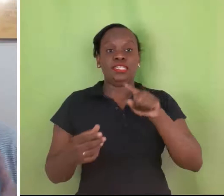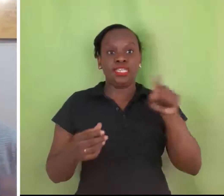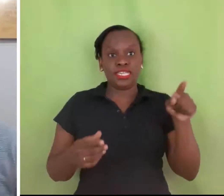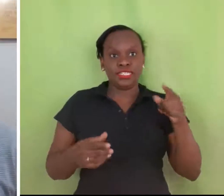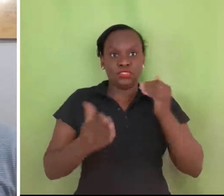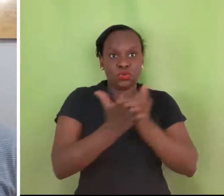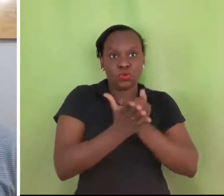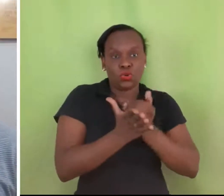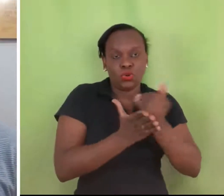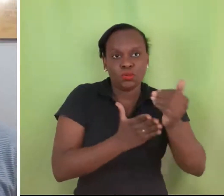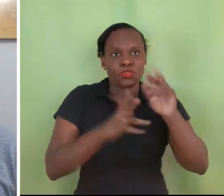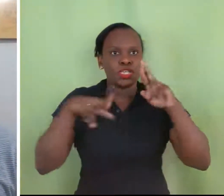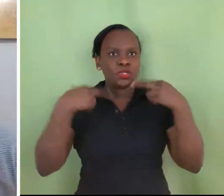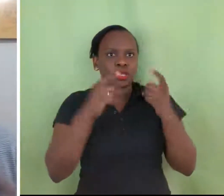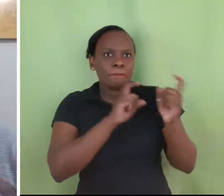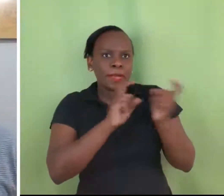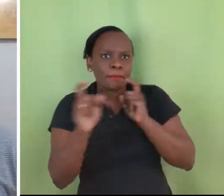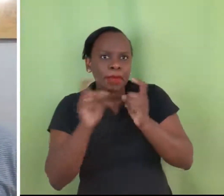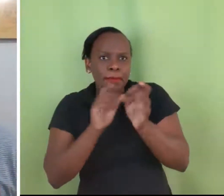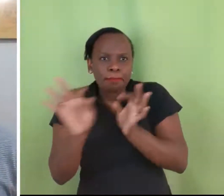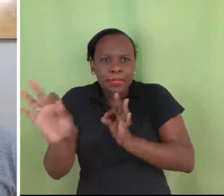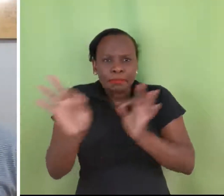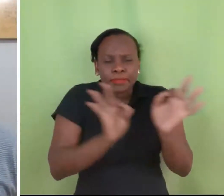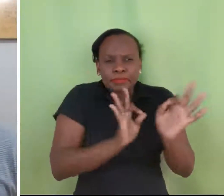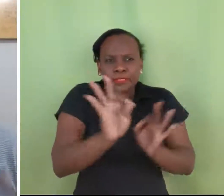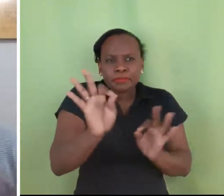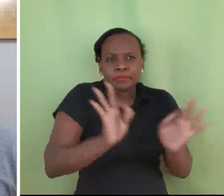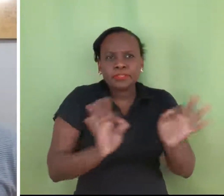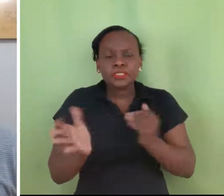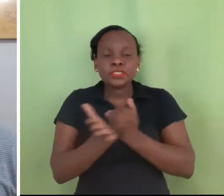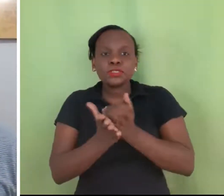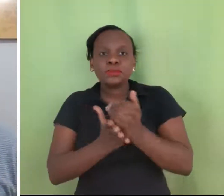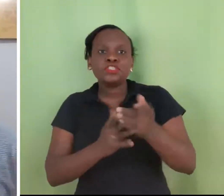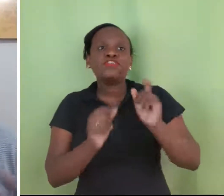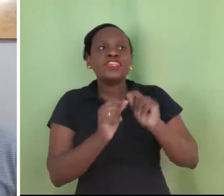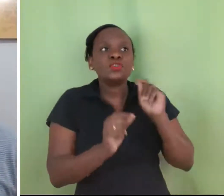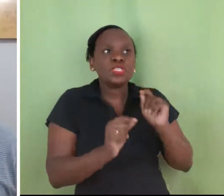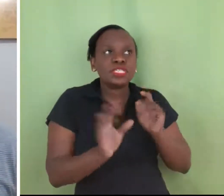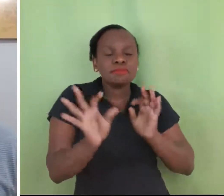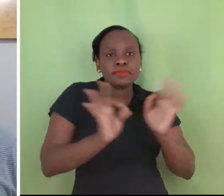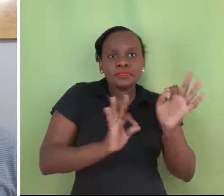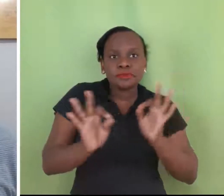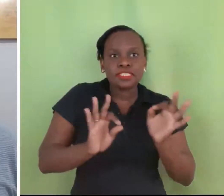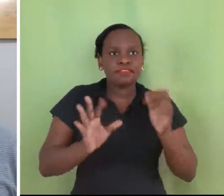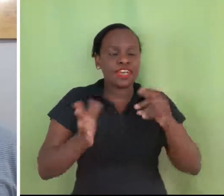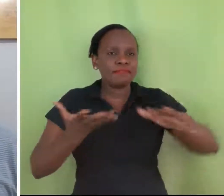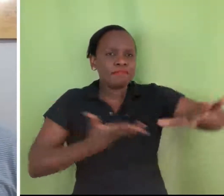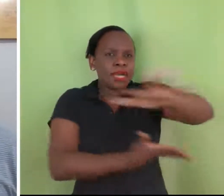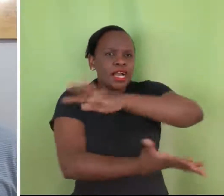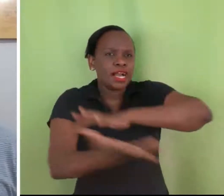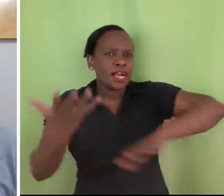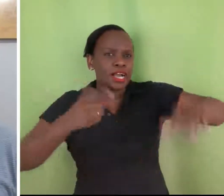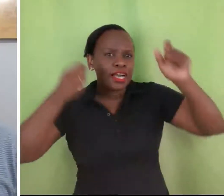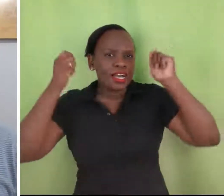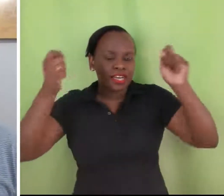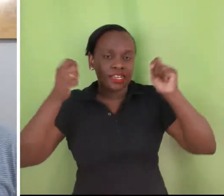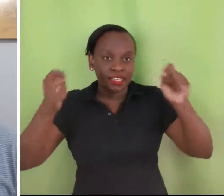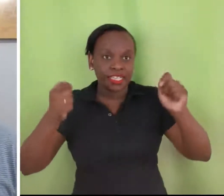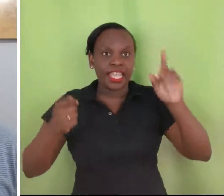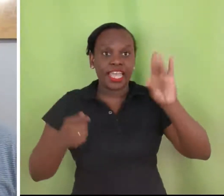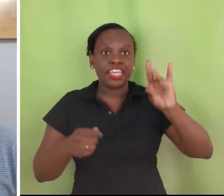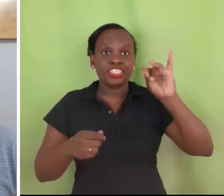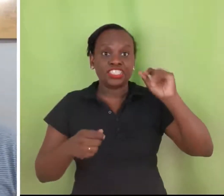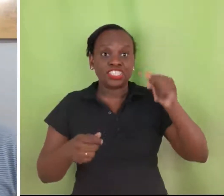eles começaram a se reunir e começaram a planejar, né, o que eles iam fazer uma revolta. Essa revolta seria no